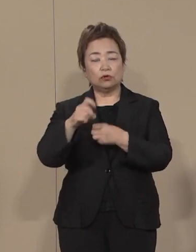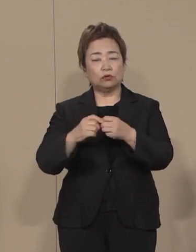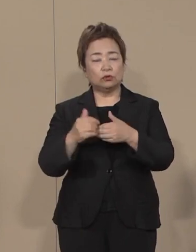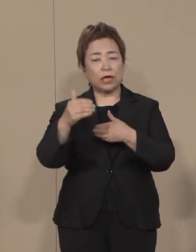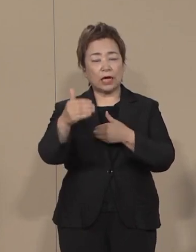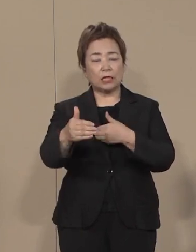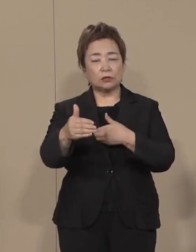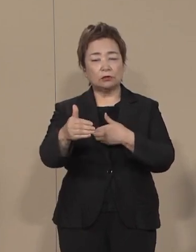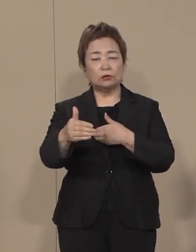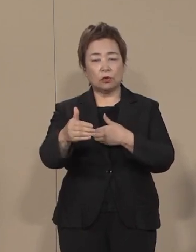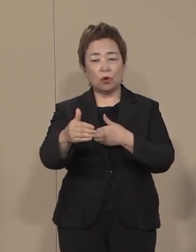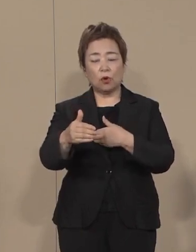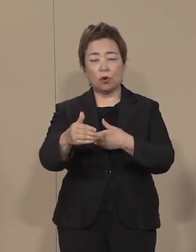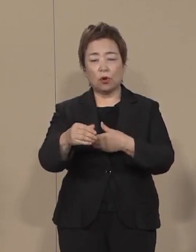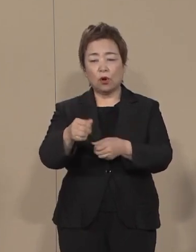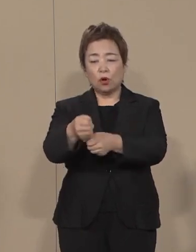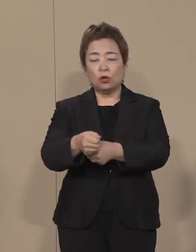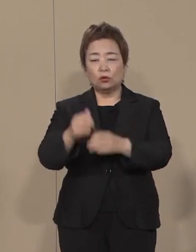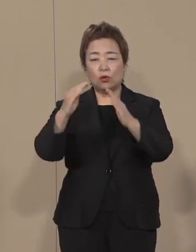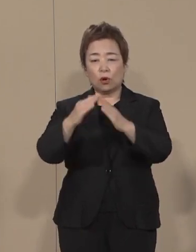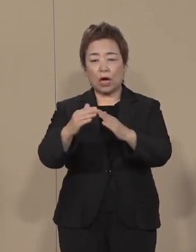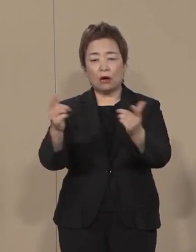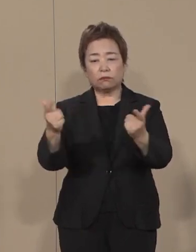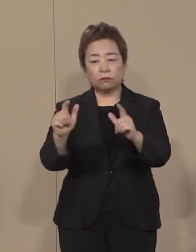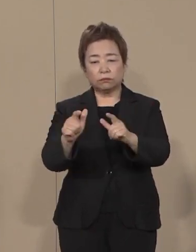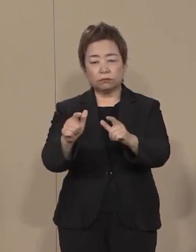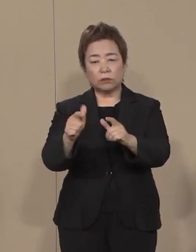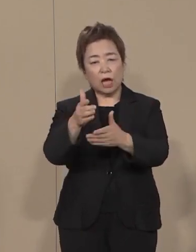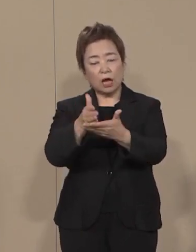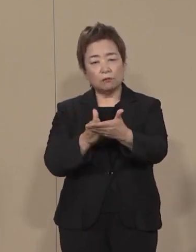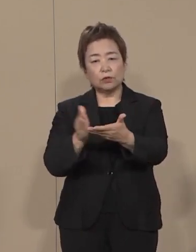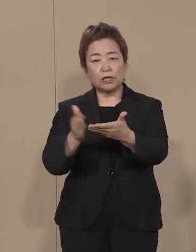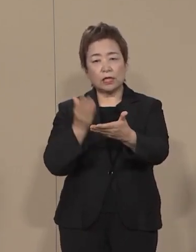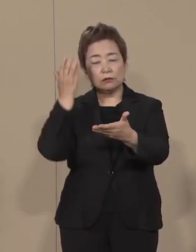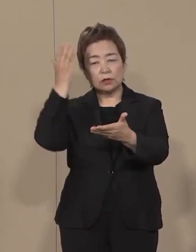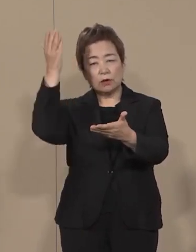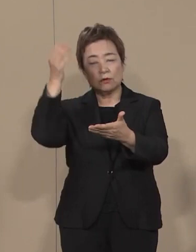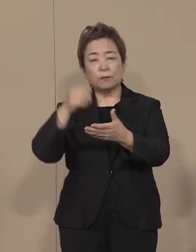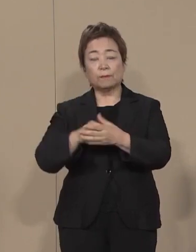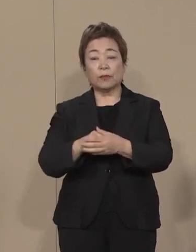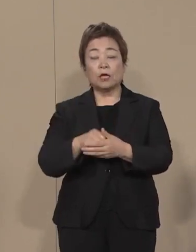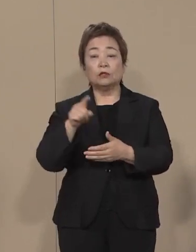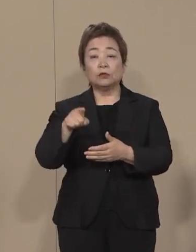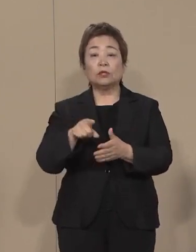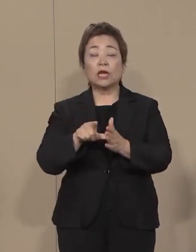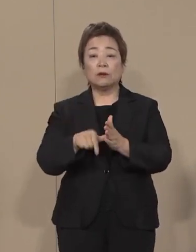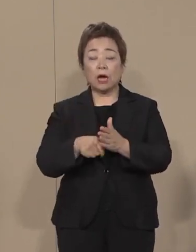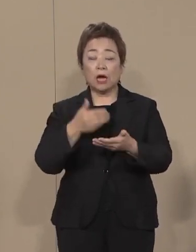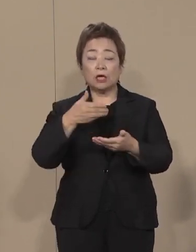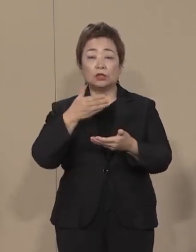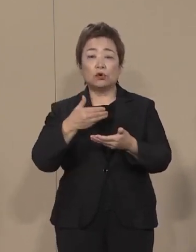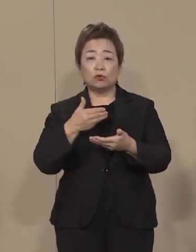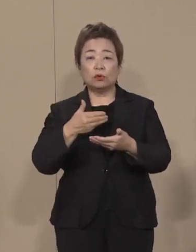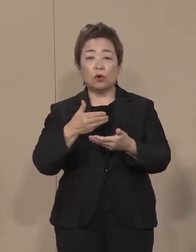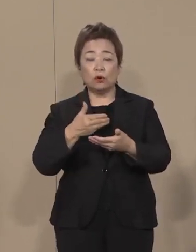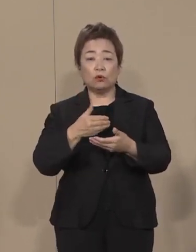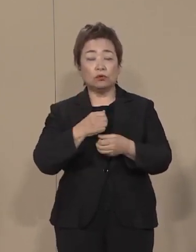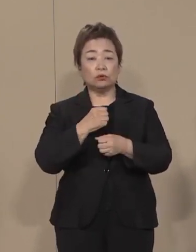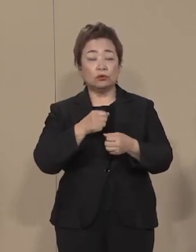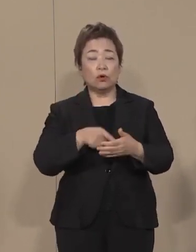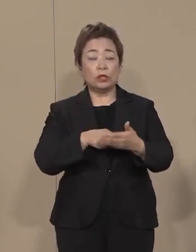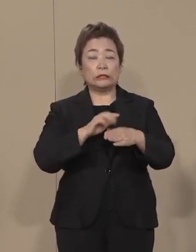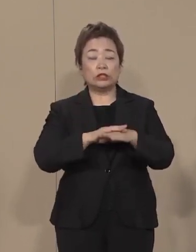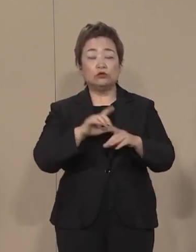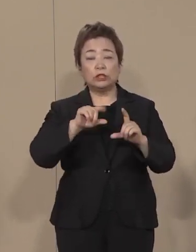で半分の農家は減少するその可能性もありますそうなれば食料自給率はさらに下がって